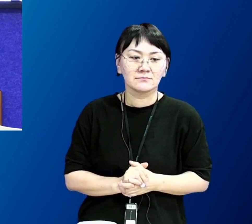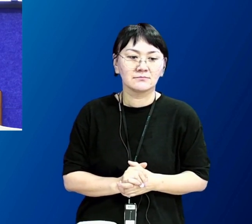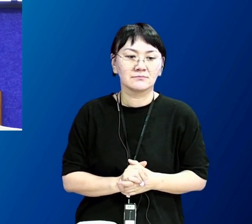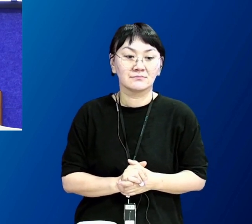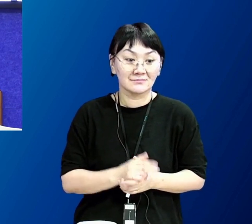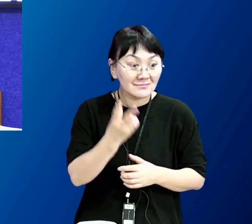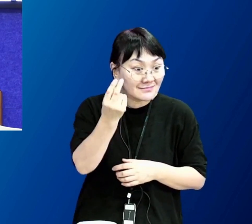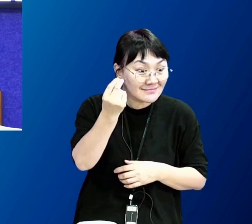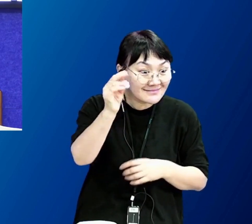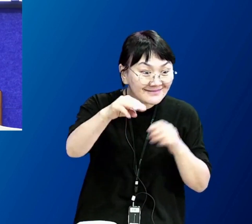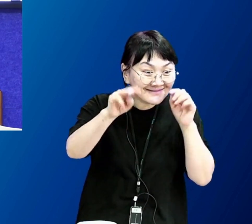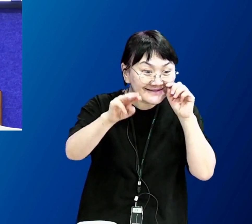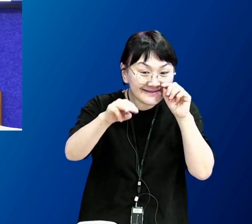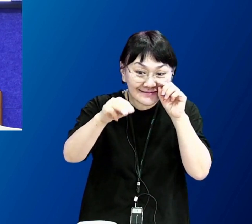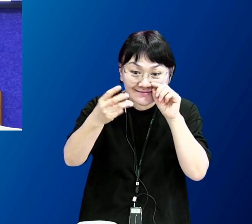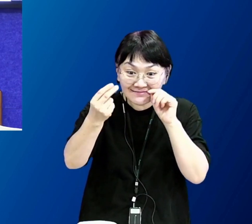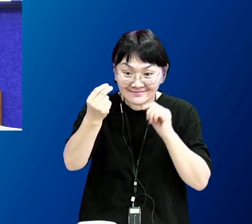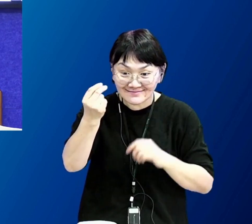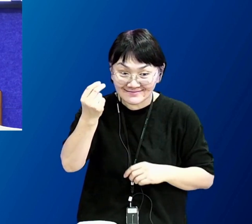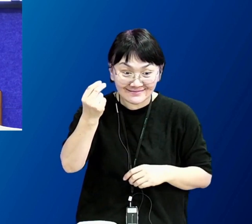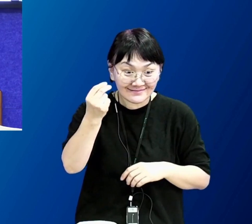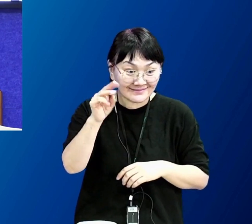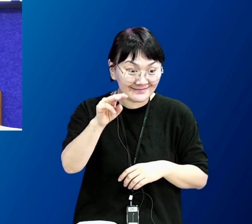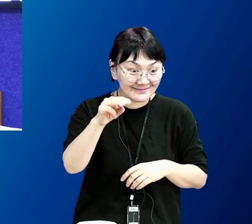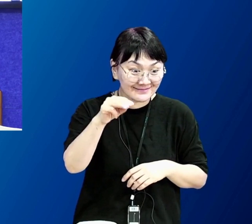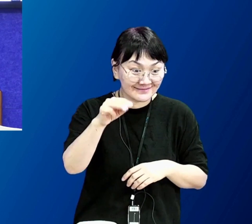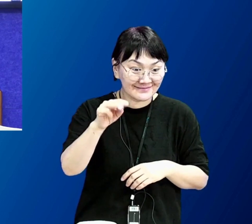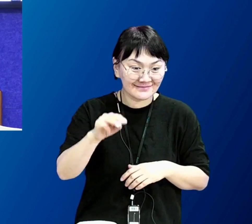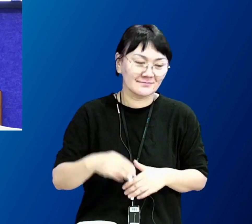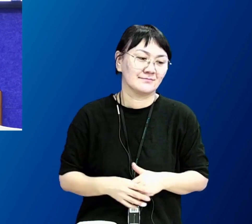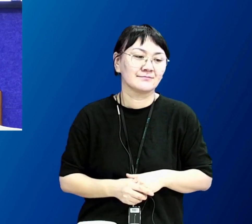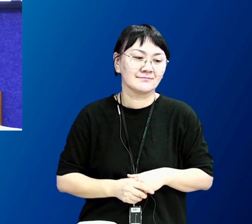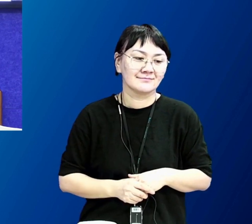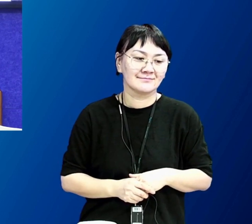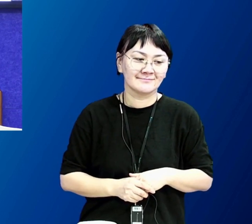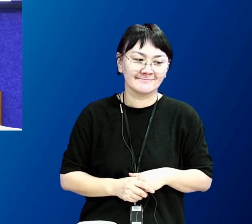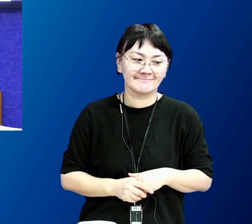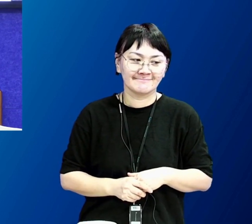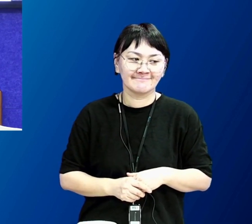Э үнэн үү? Үнэн биз? За.